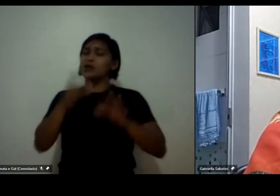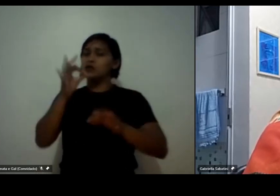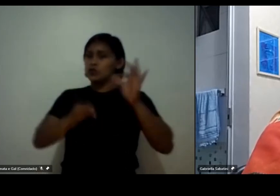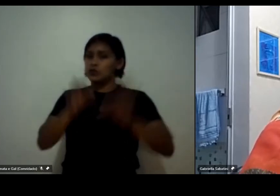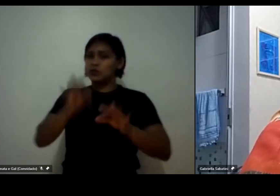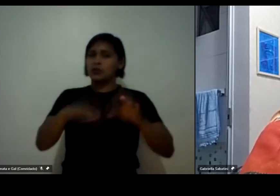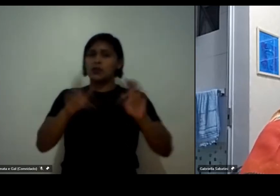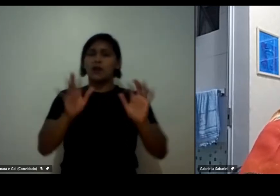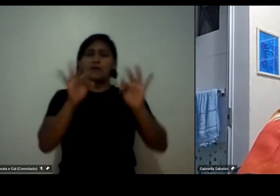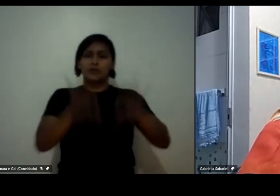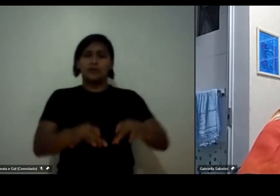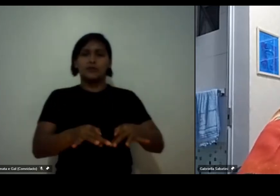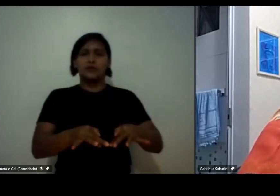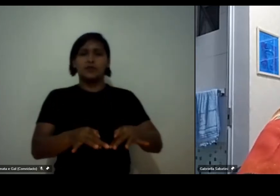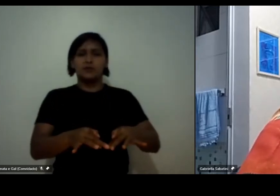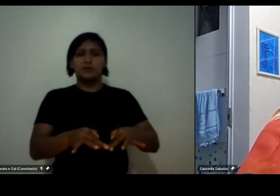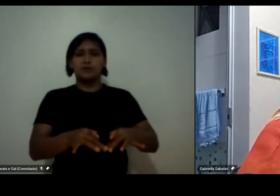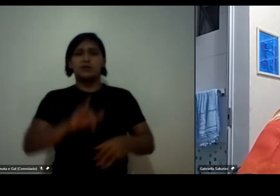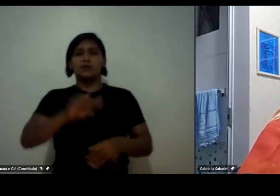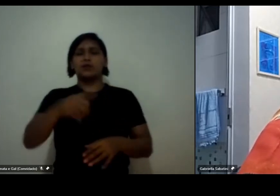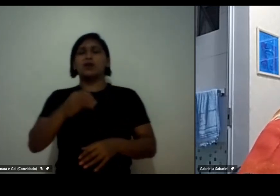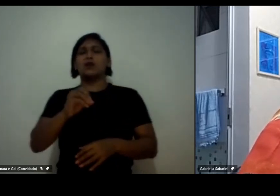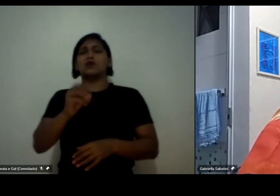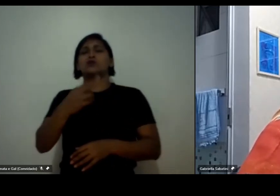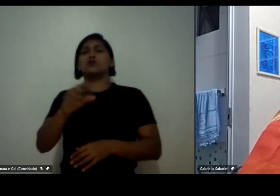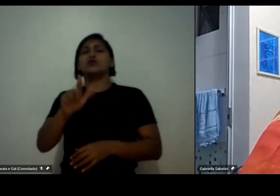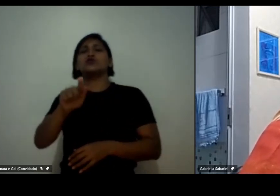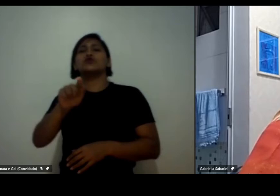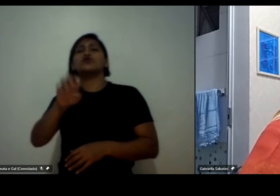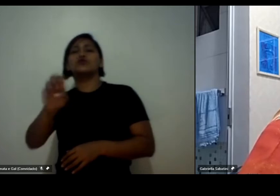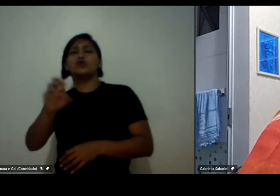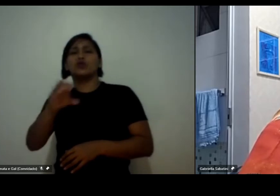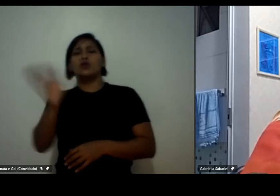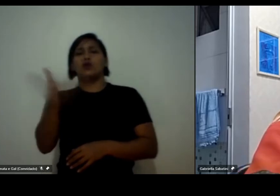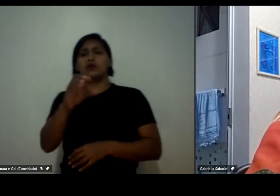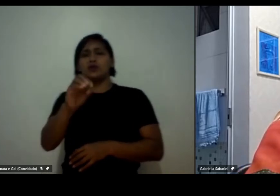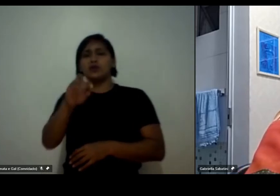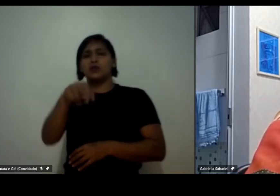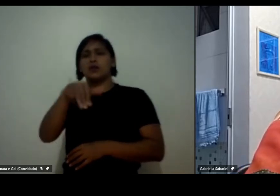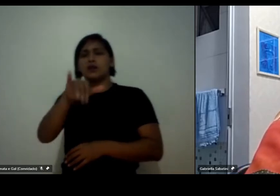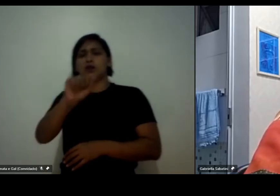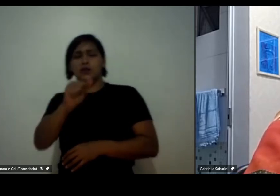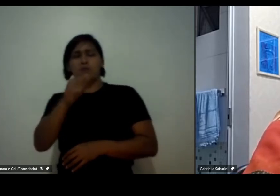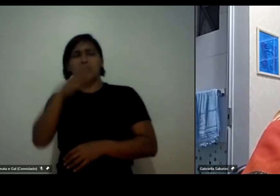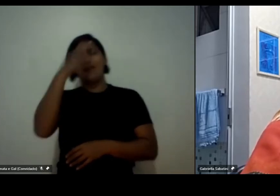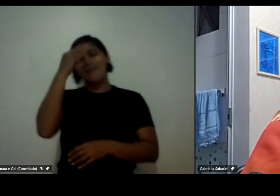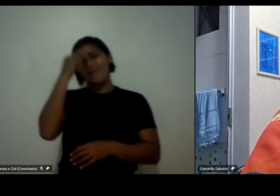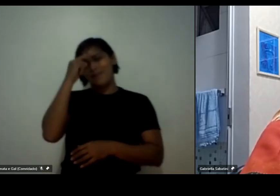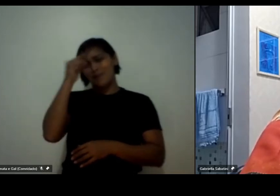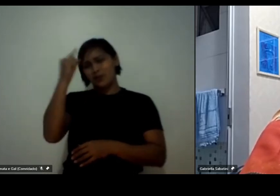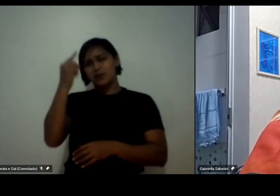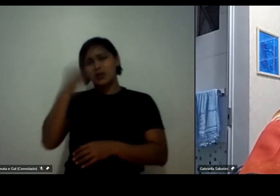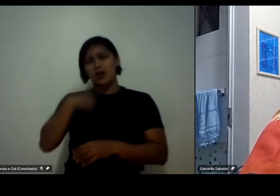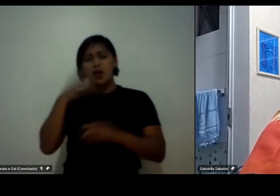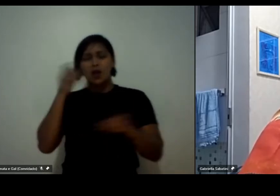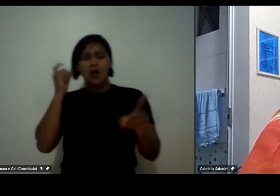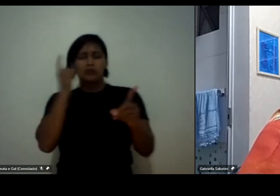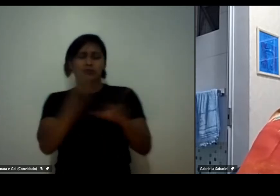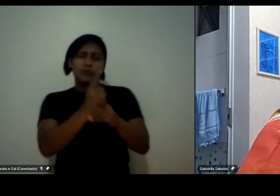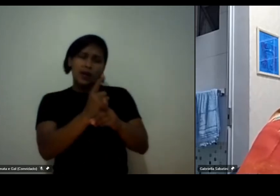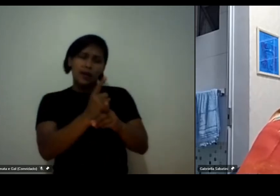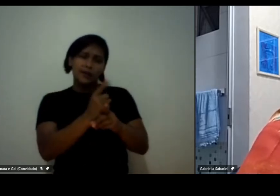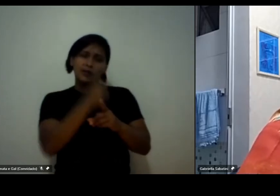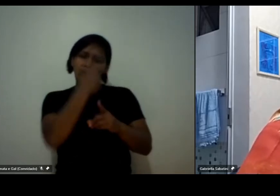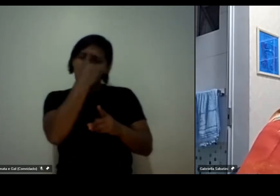citação. George Canning considera que aquilo que coincide ou se aproxima do padrão normativo